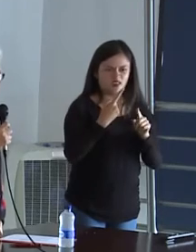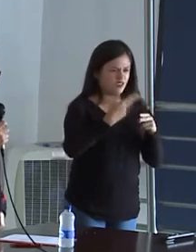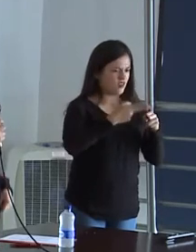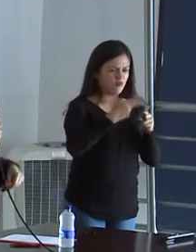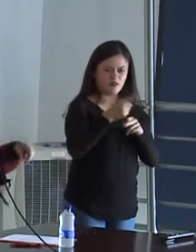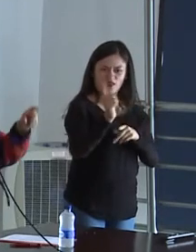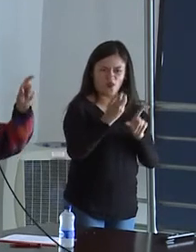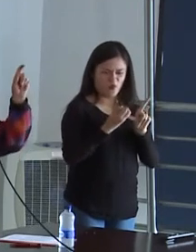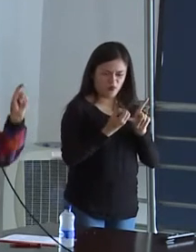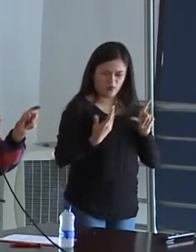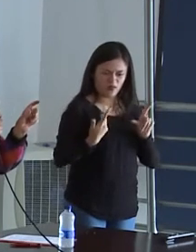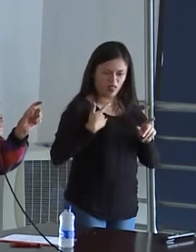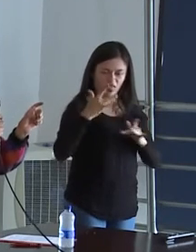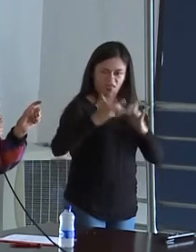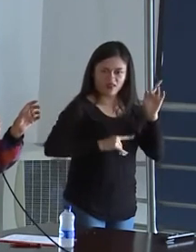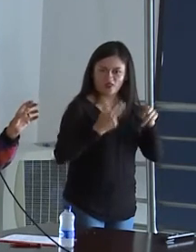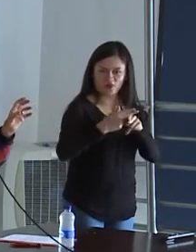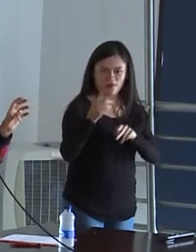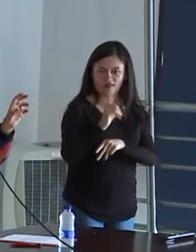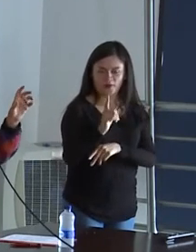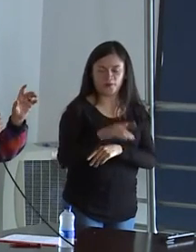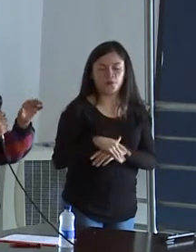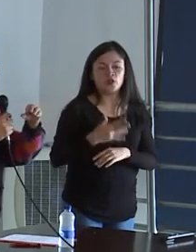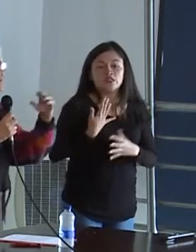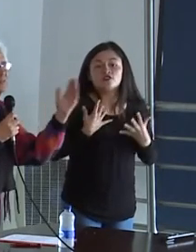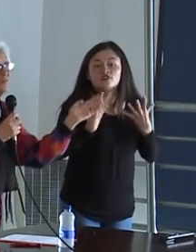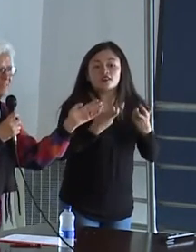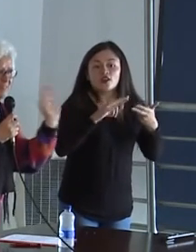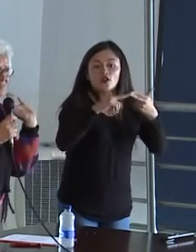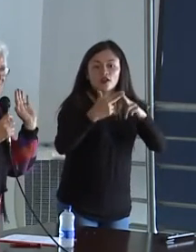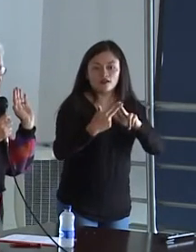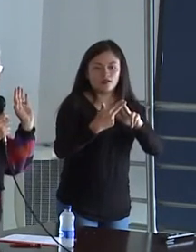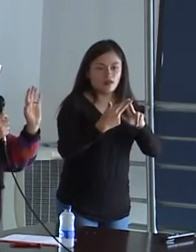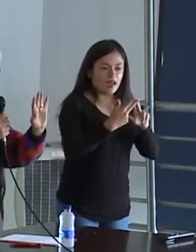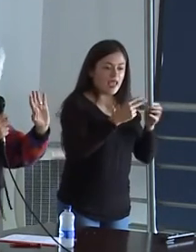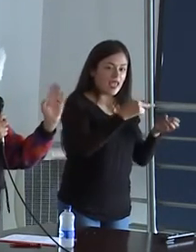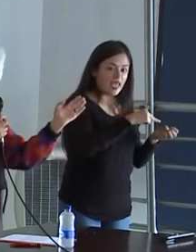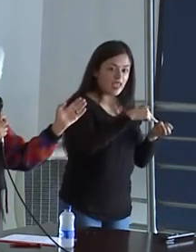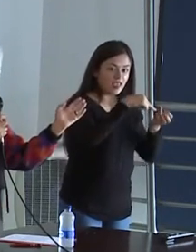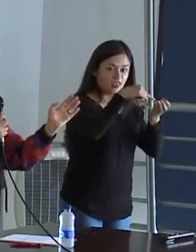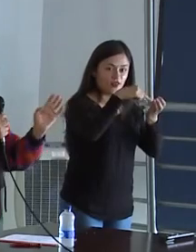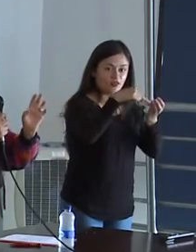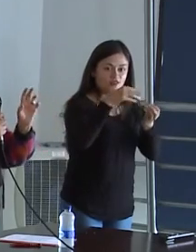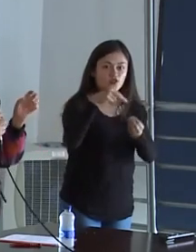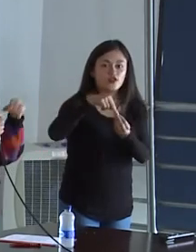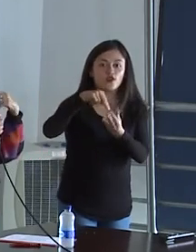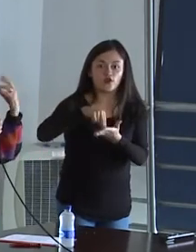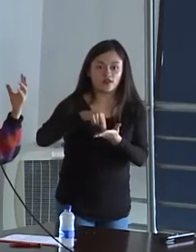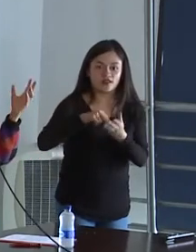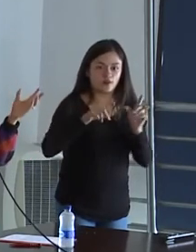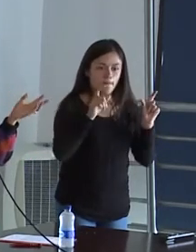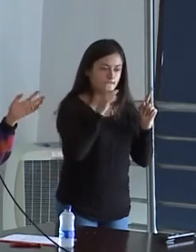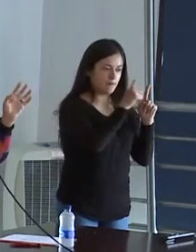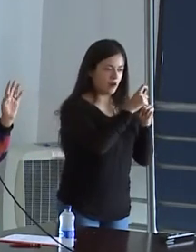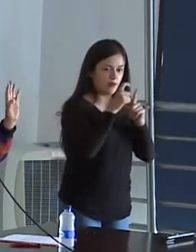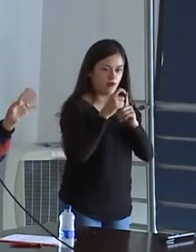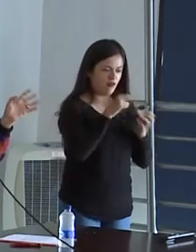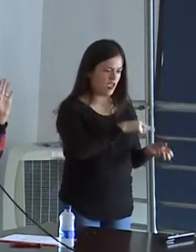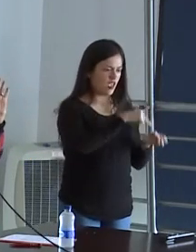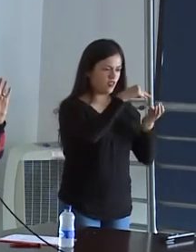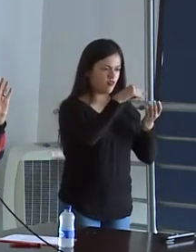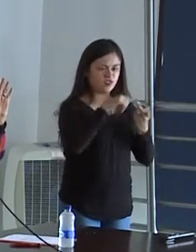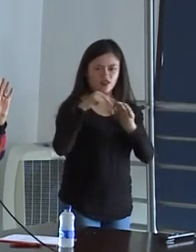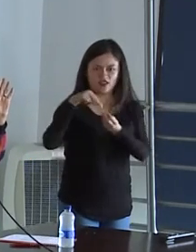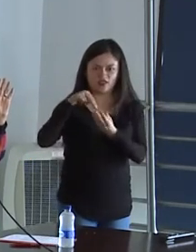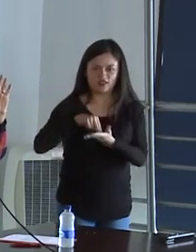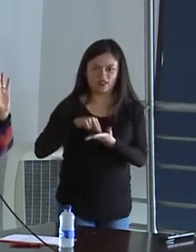ese momento. Quiero aquí hacer una relación entre educación y contexto. No era el contexto, en ese momento eso no son de educación popular y